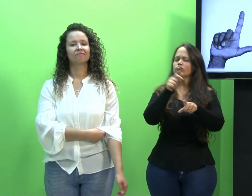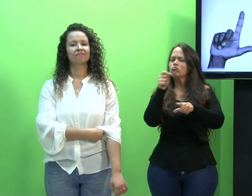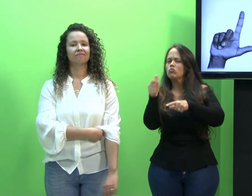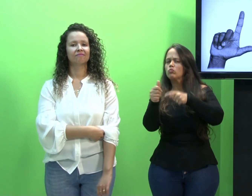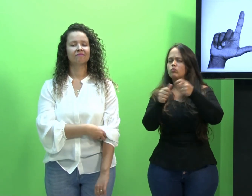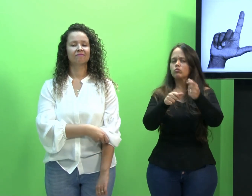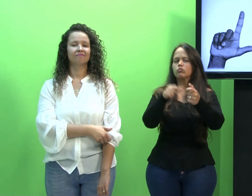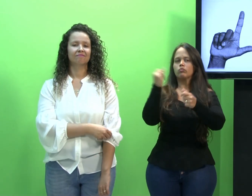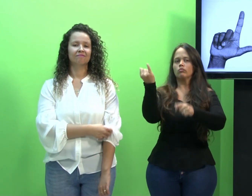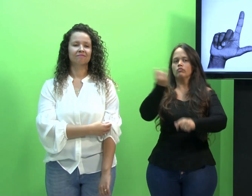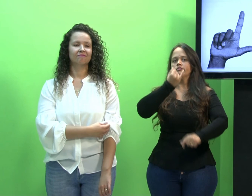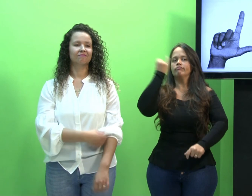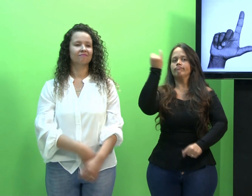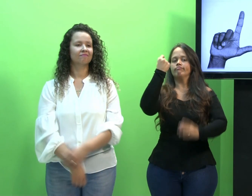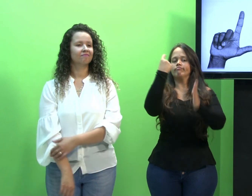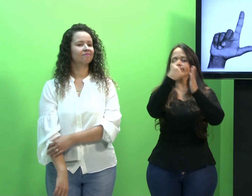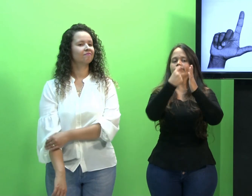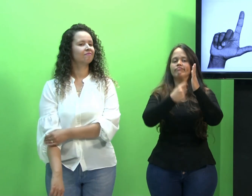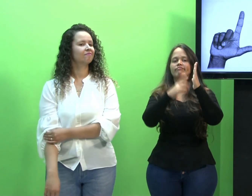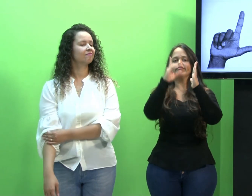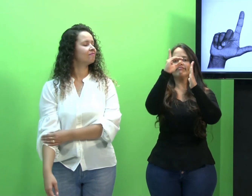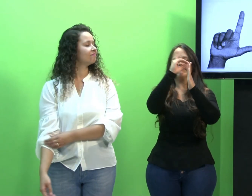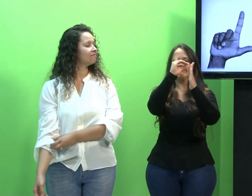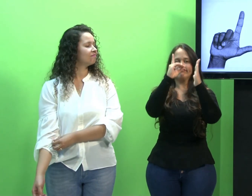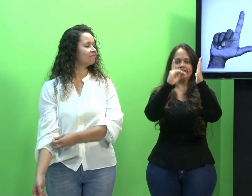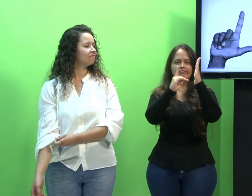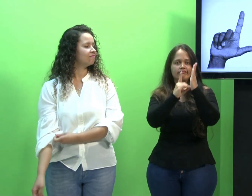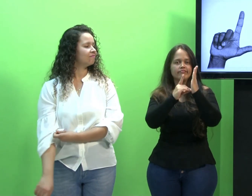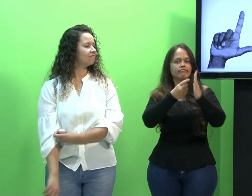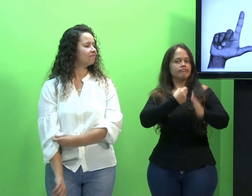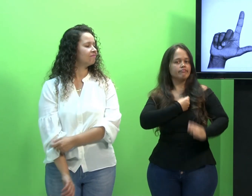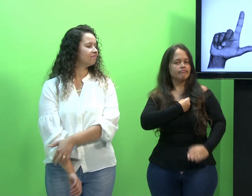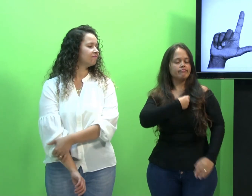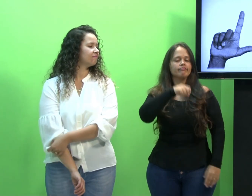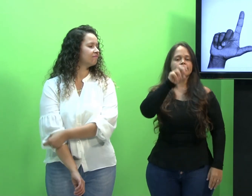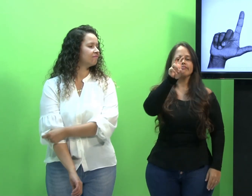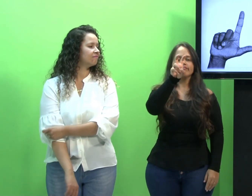pontos importantes do Decreto de número